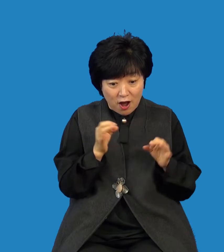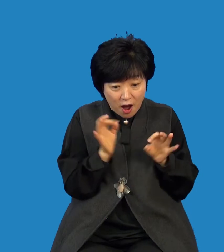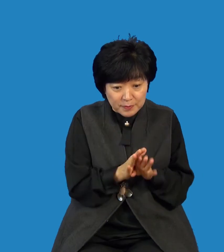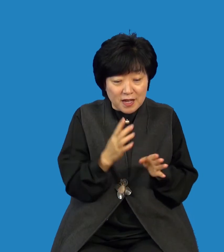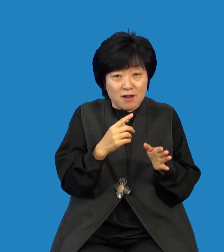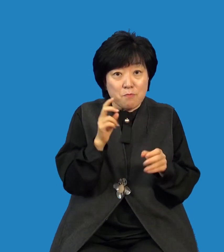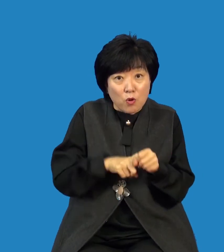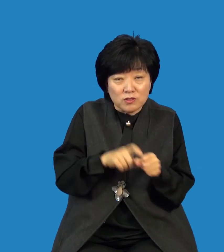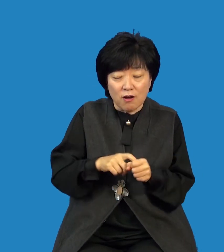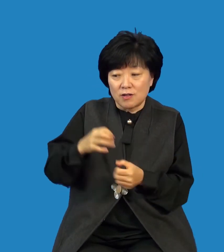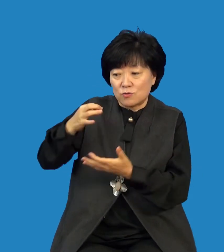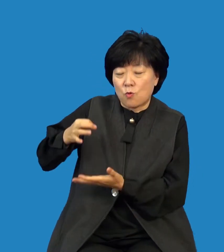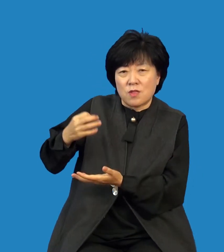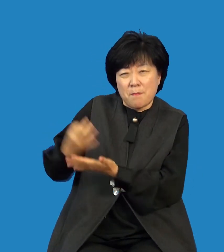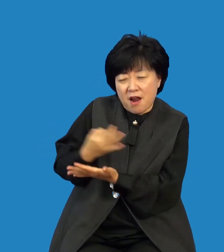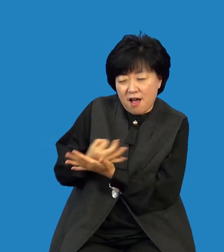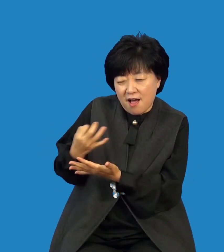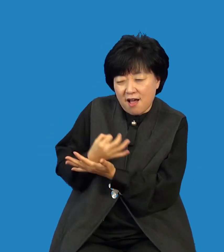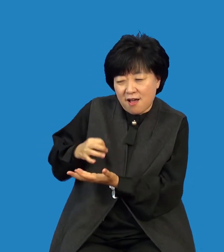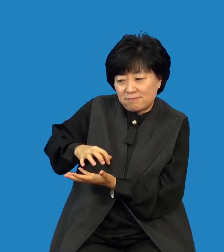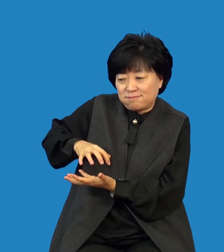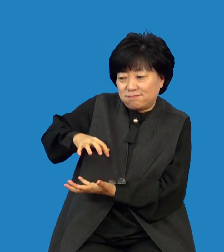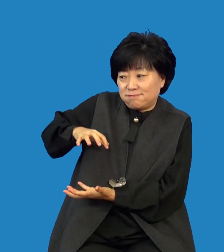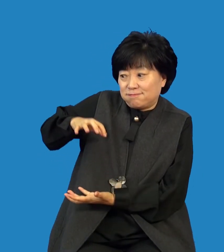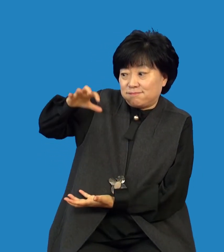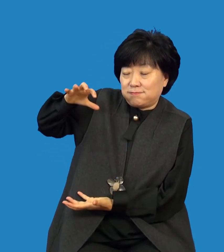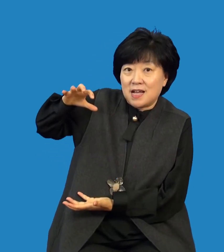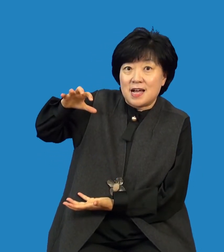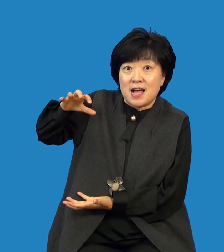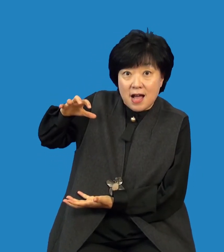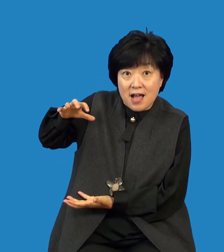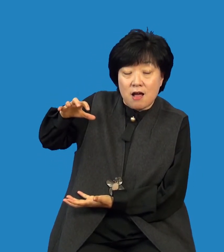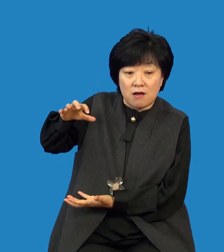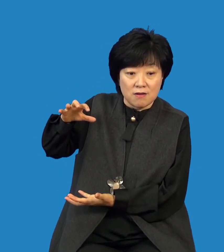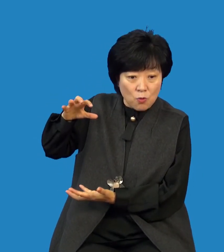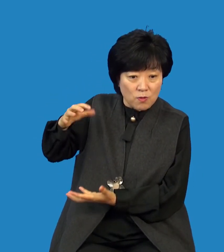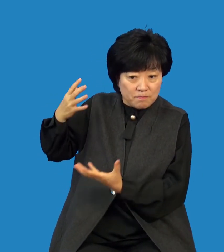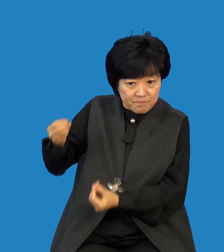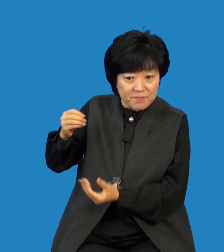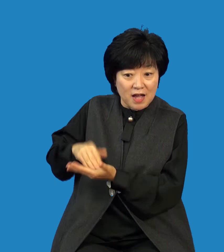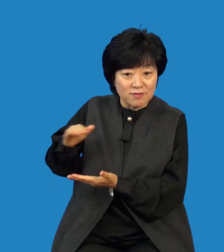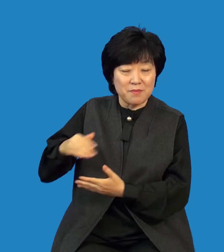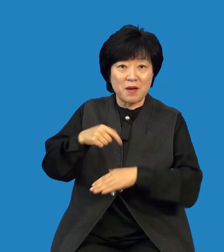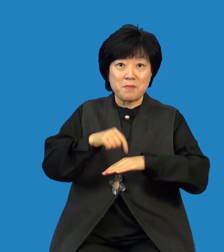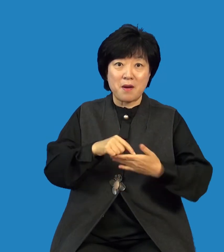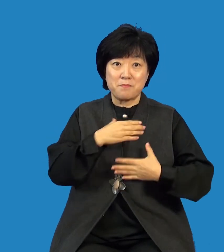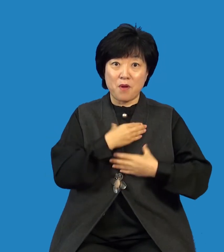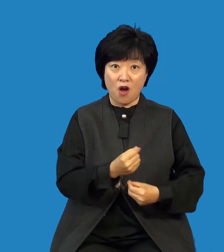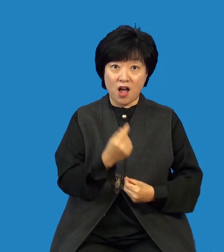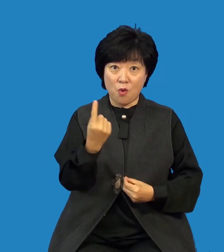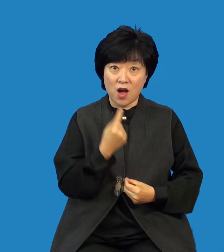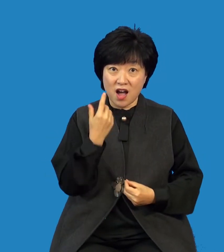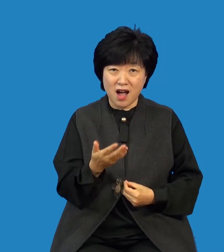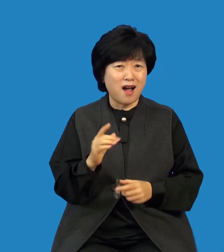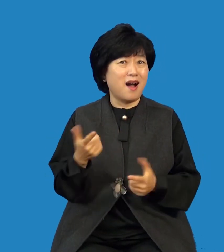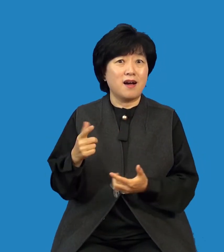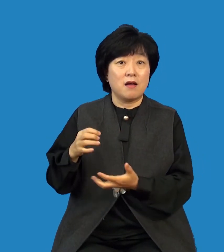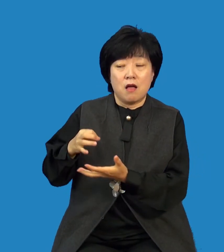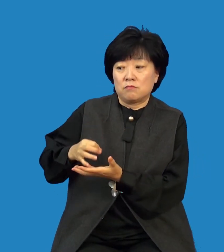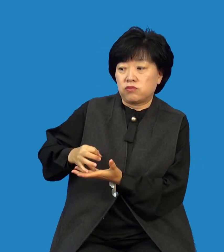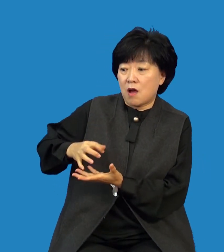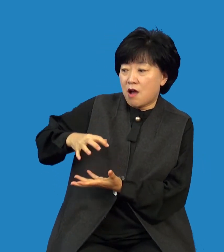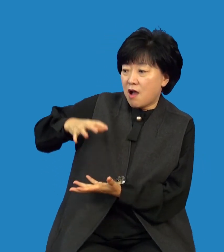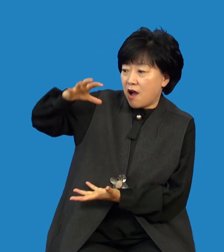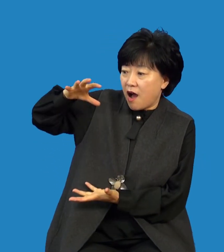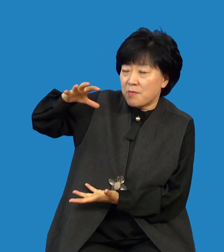돈을 벌어놓고 그 다음에 어떤 불안함이 생기냐면 이 돈을 잃어버릴 거에 대한 불안함이 생겨요. 그래서 불안함을 없애려고 돈을 버는데 불안함이